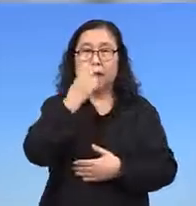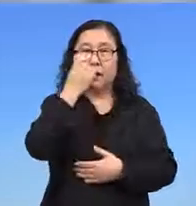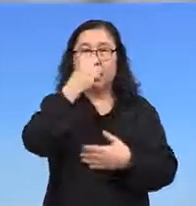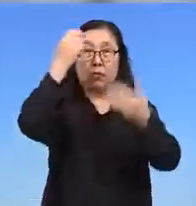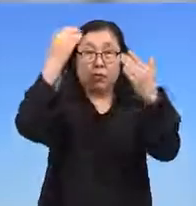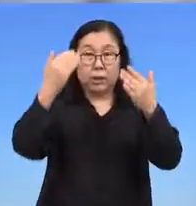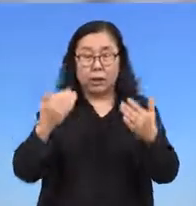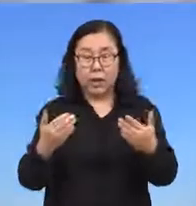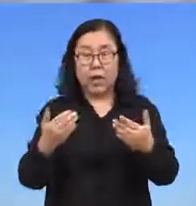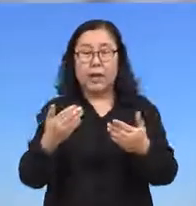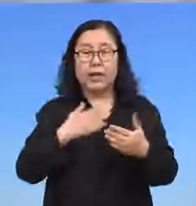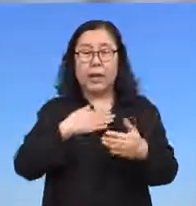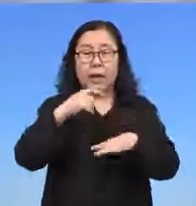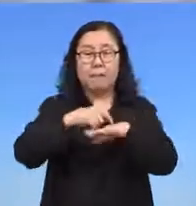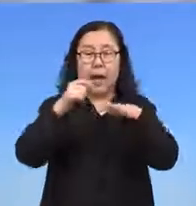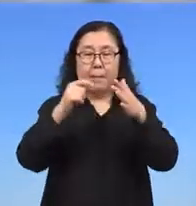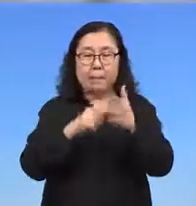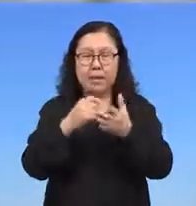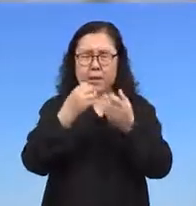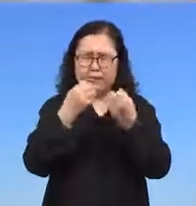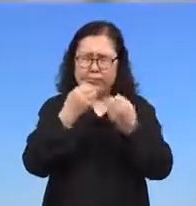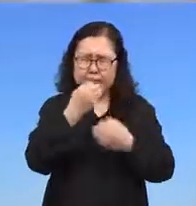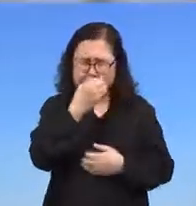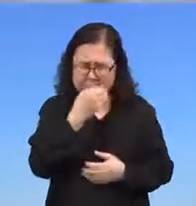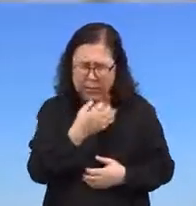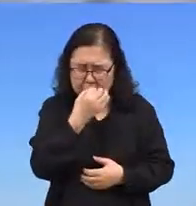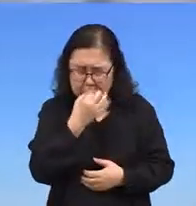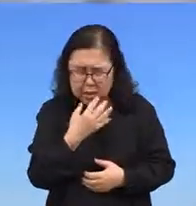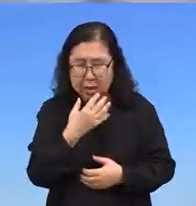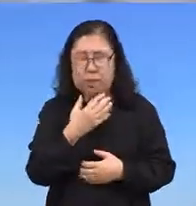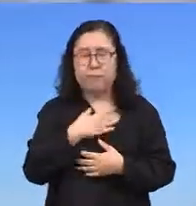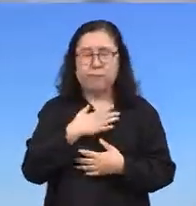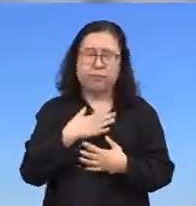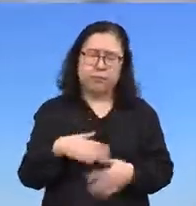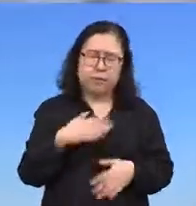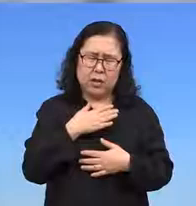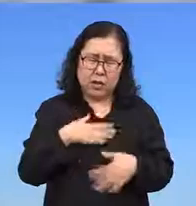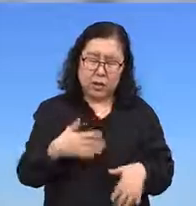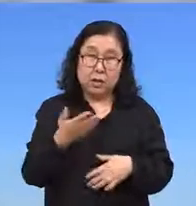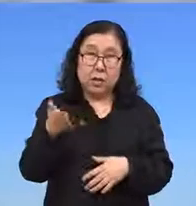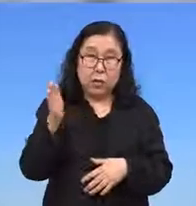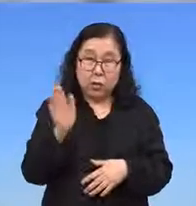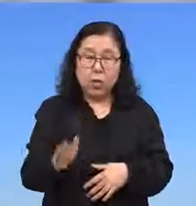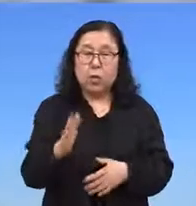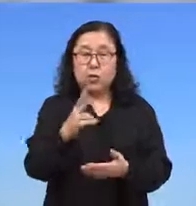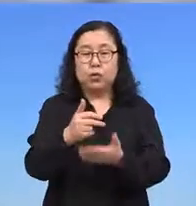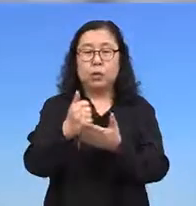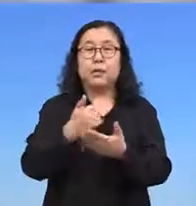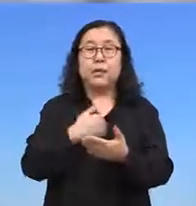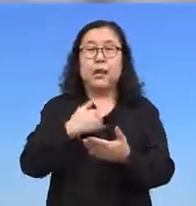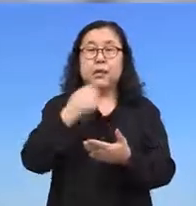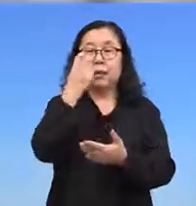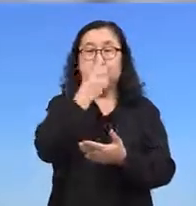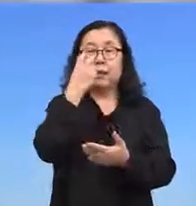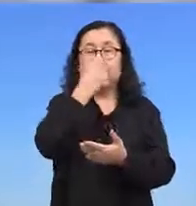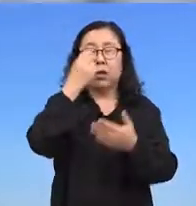나를 지켜주시네. 내 마음이 힘에 겨워 지칠지라도 주님 나를